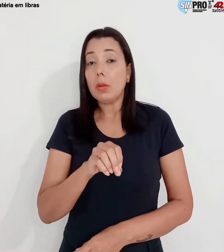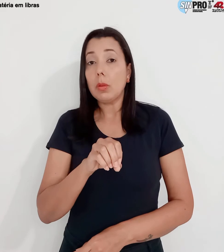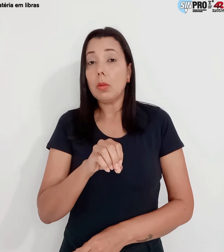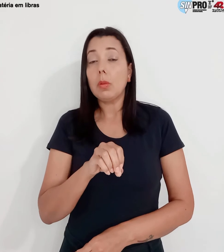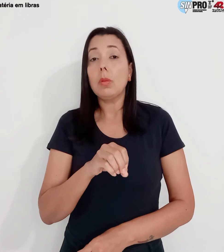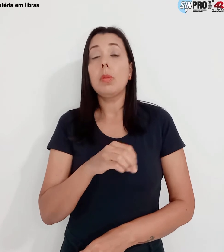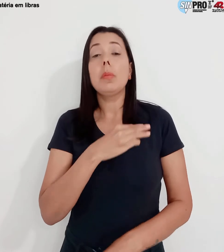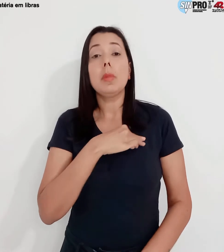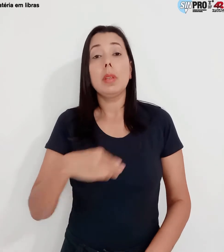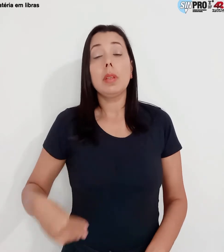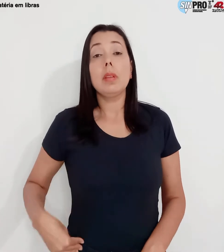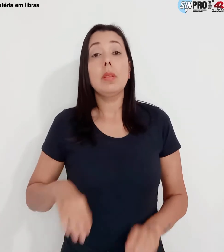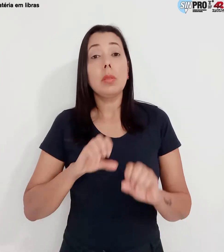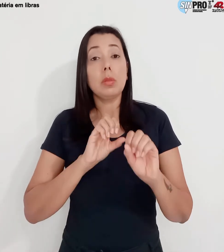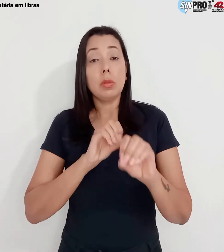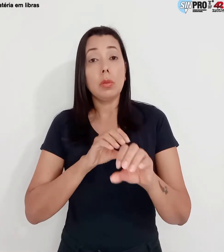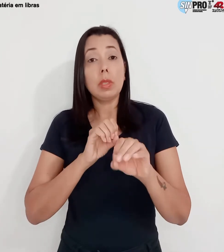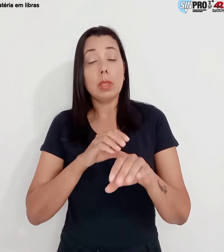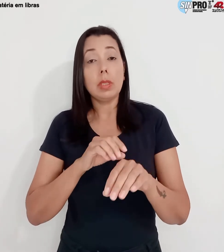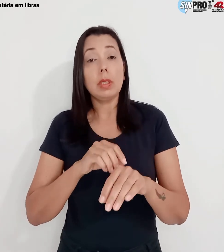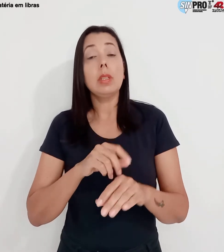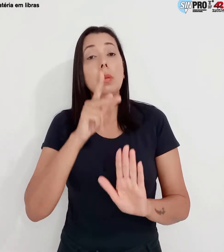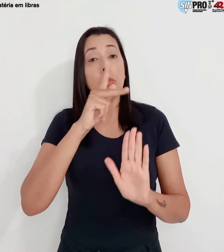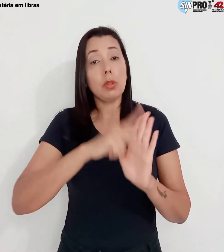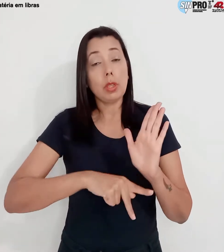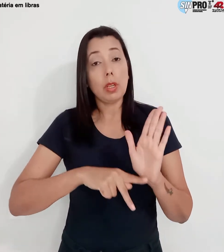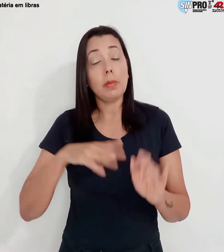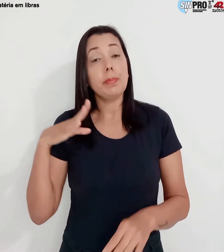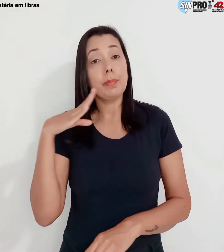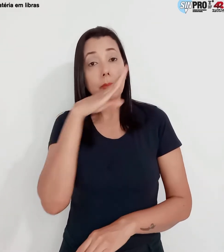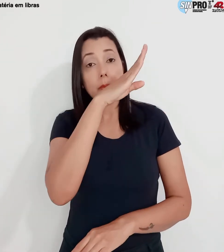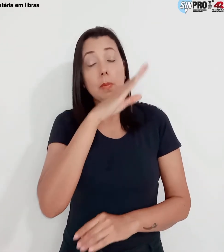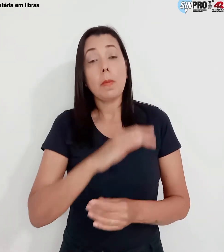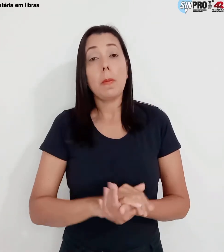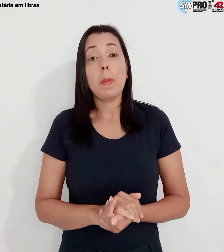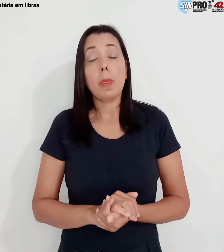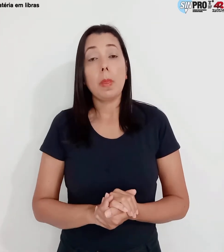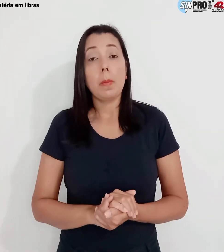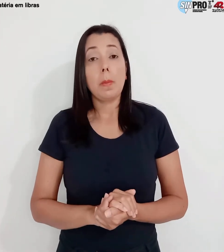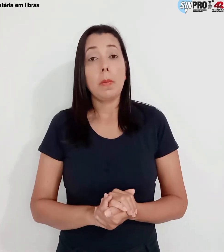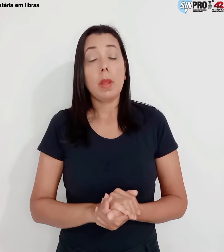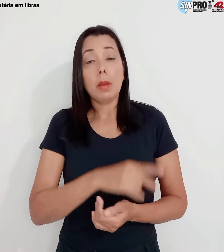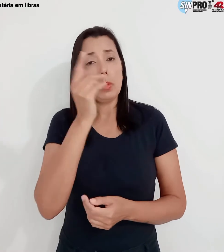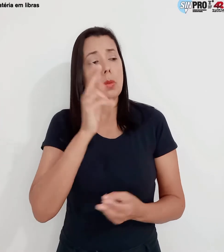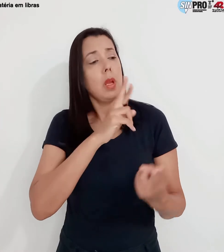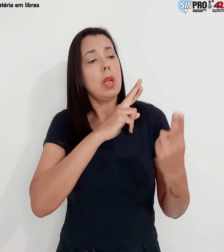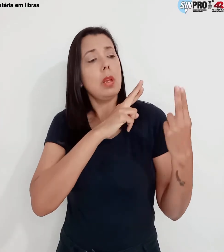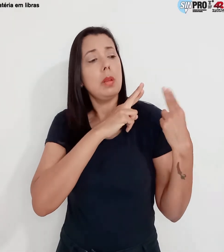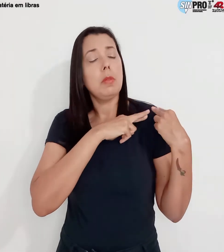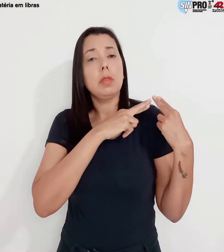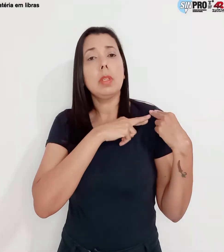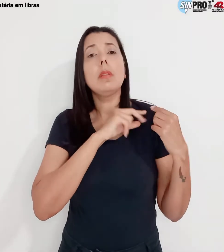ministro da Educação do governo e projeto Jair Bolsonaro, como um dos responsáveis